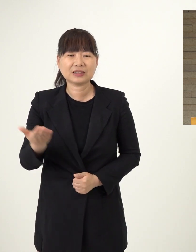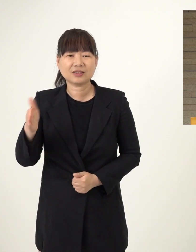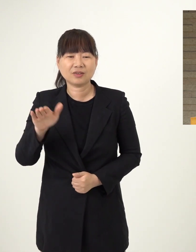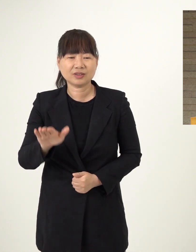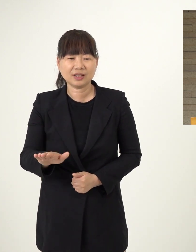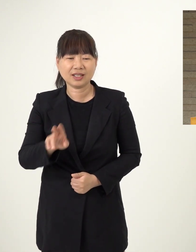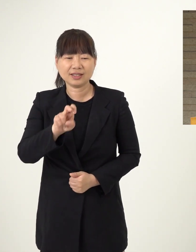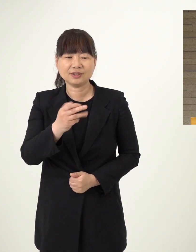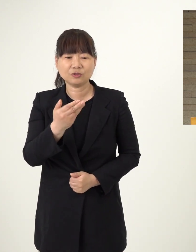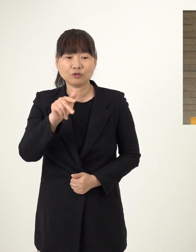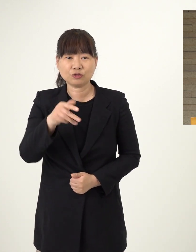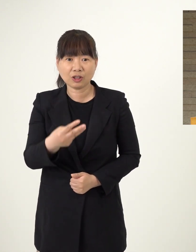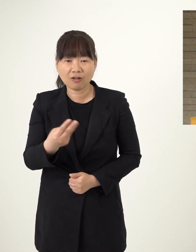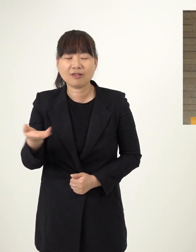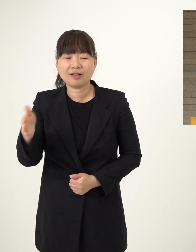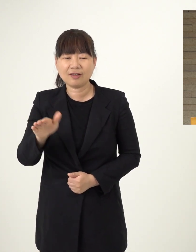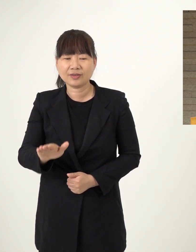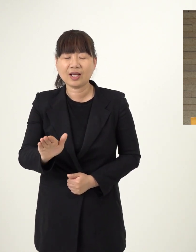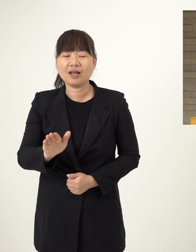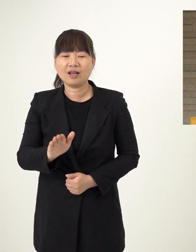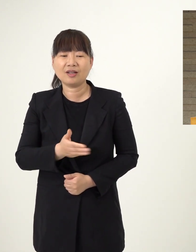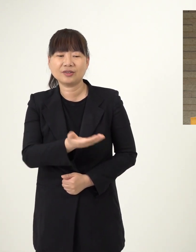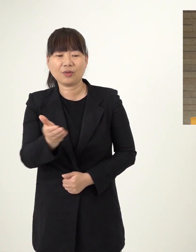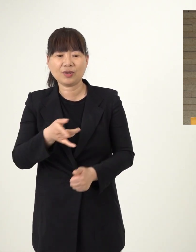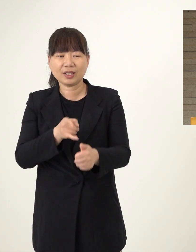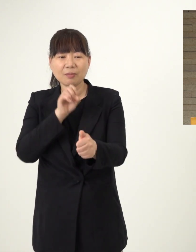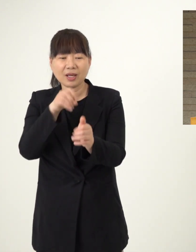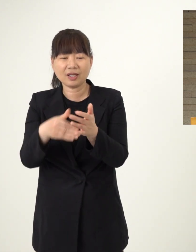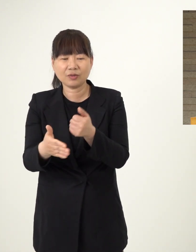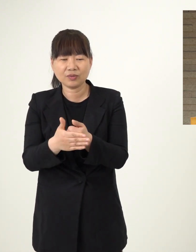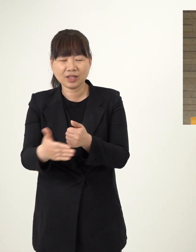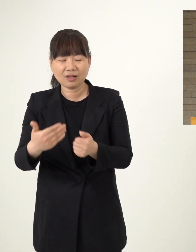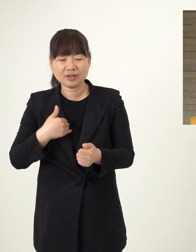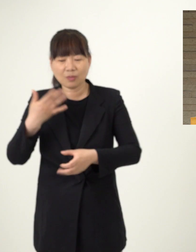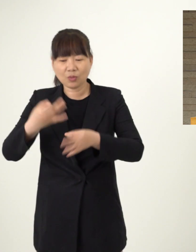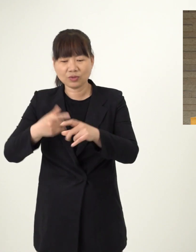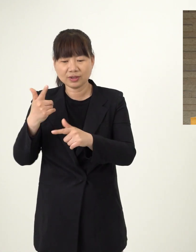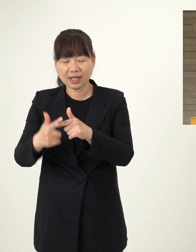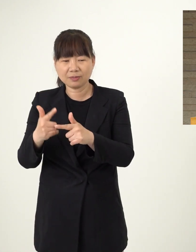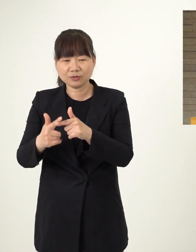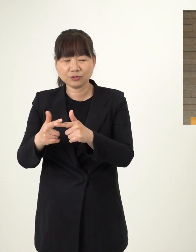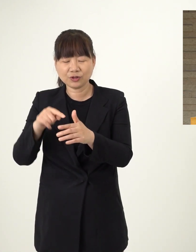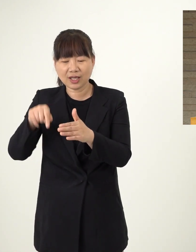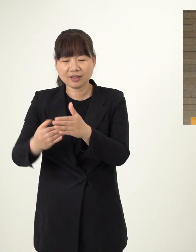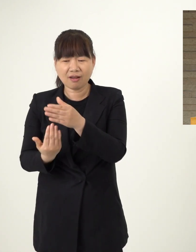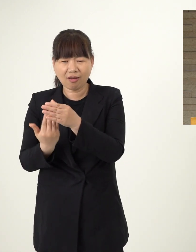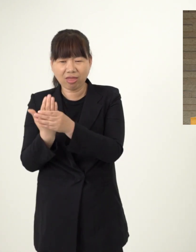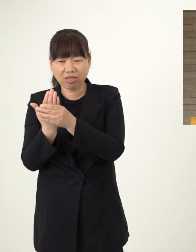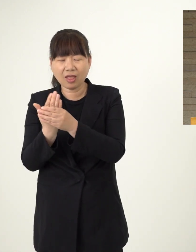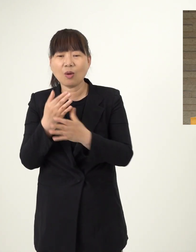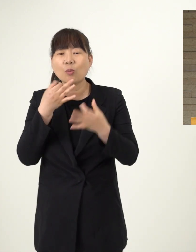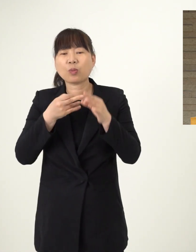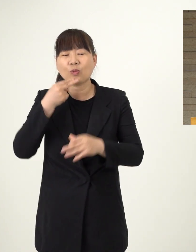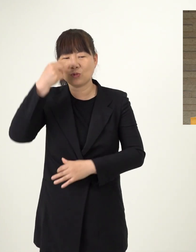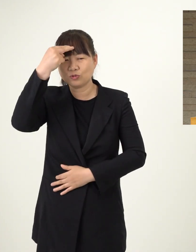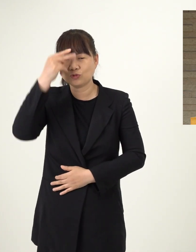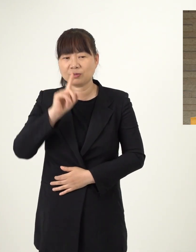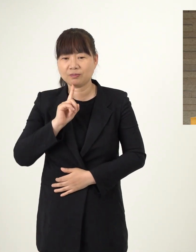그러나 너희에게 이르노니 내가 포도나무에서 난 것을, 이것은 포도주를 얘기하는